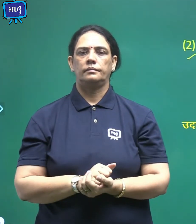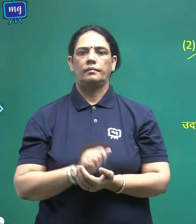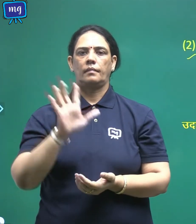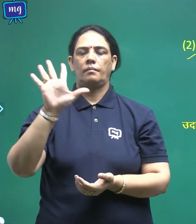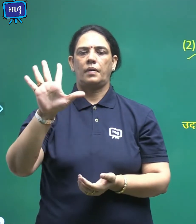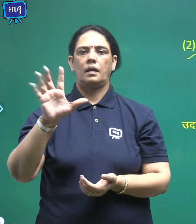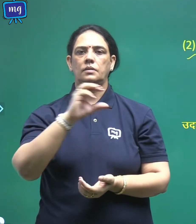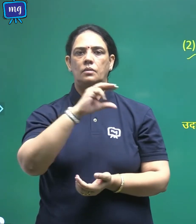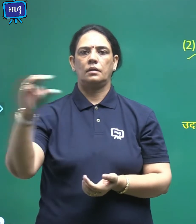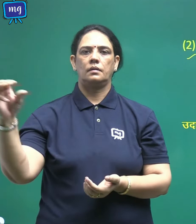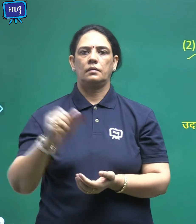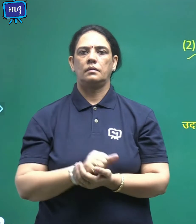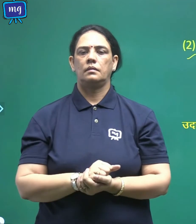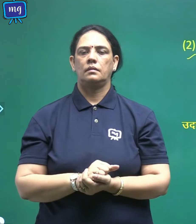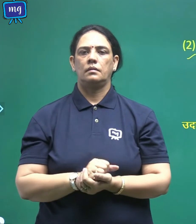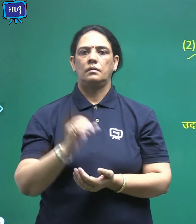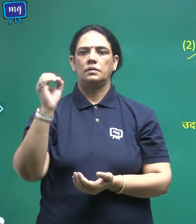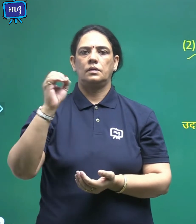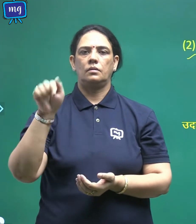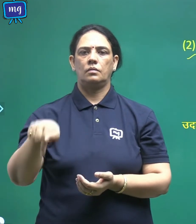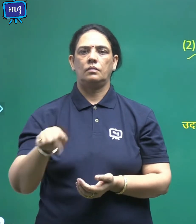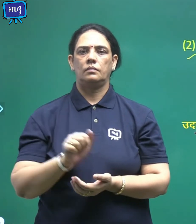5 या 0 हो।